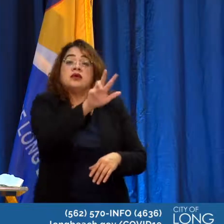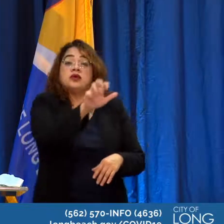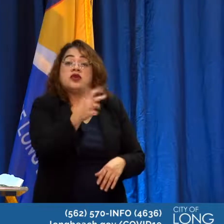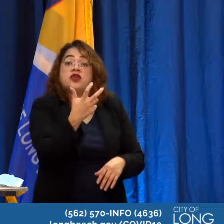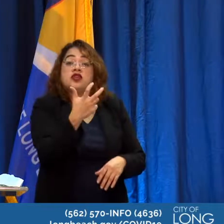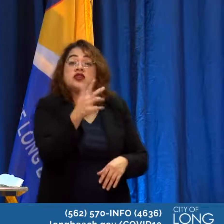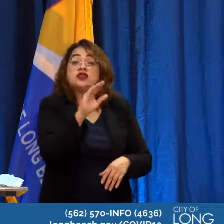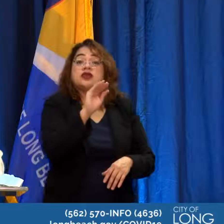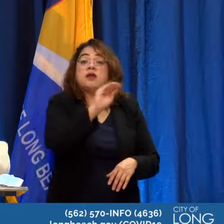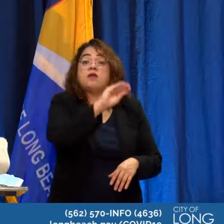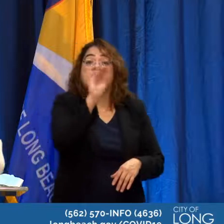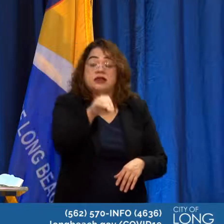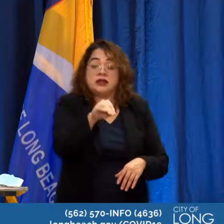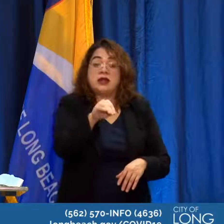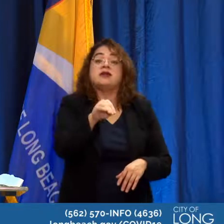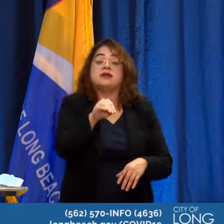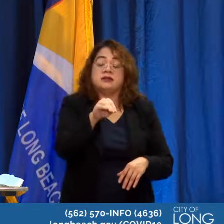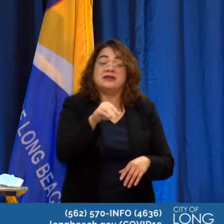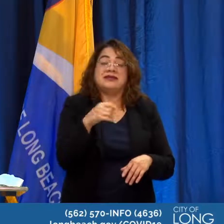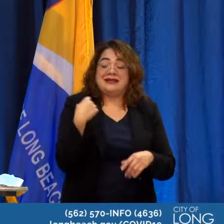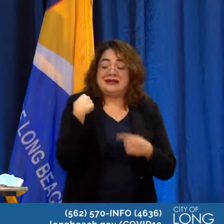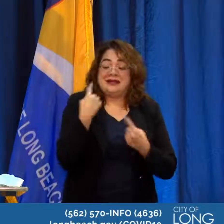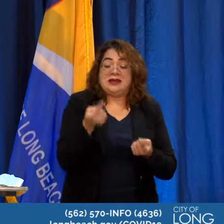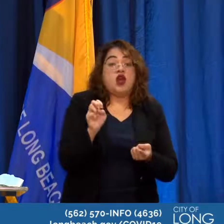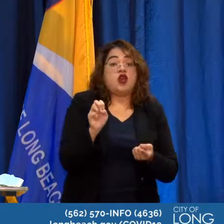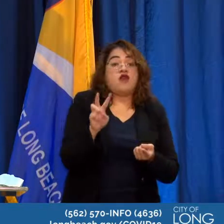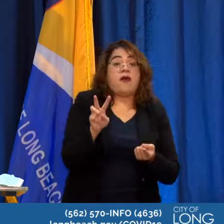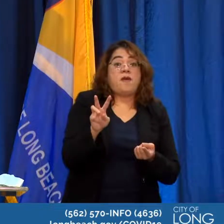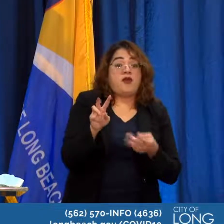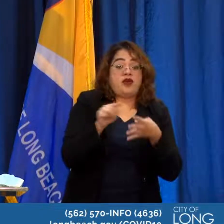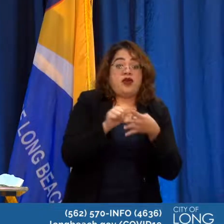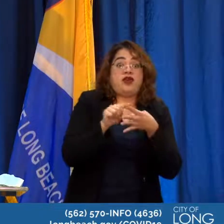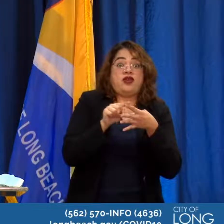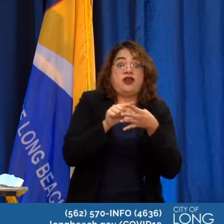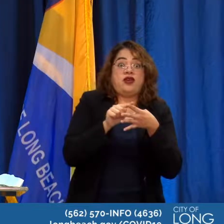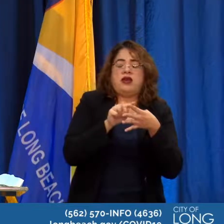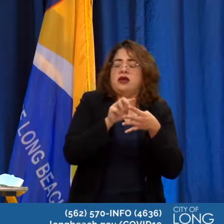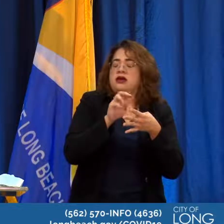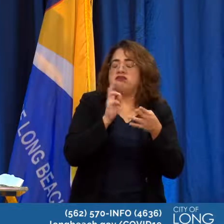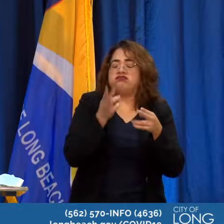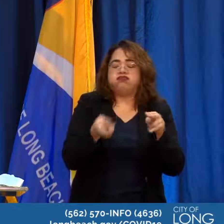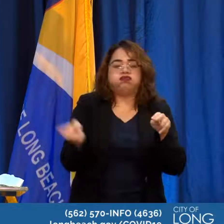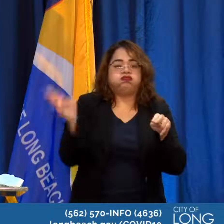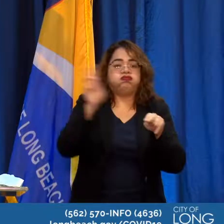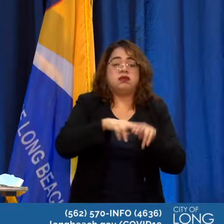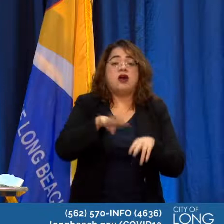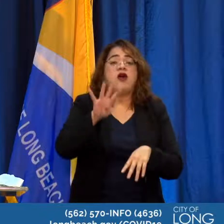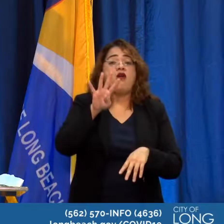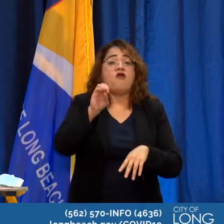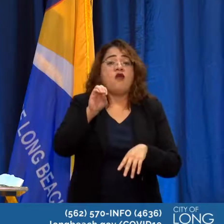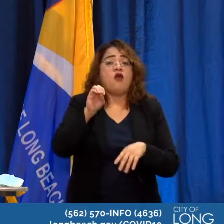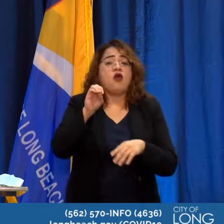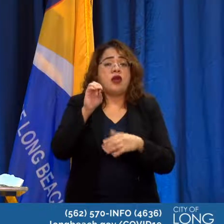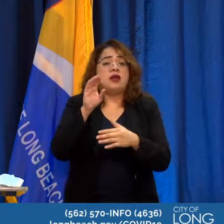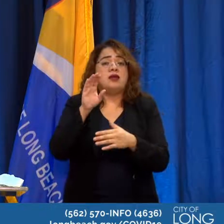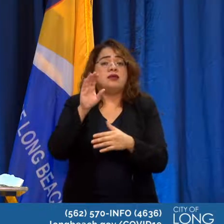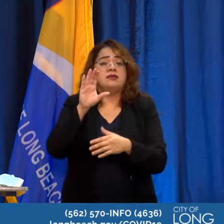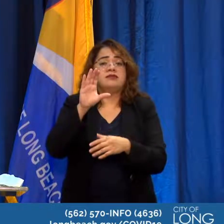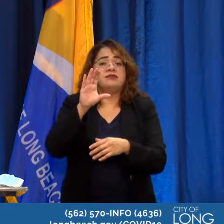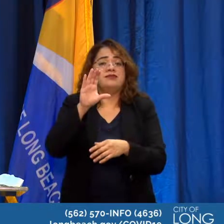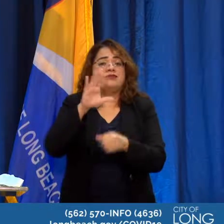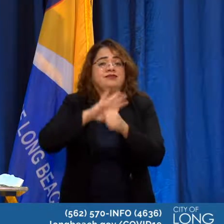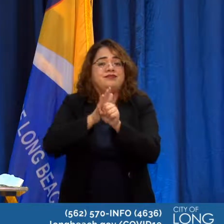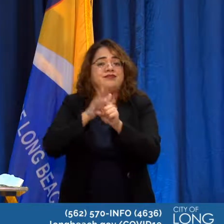313%. A principios de noviembre teníamos aproximadamente 40 casos al día y ahora